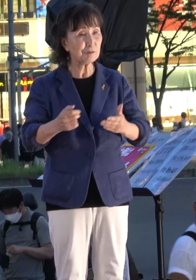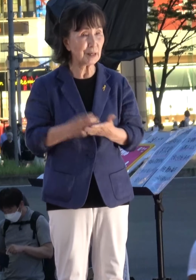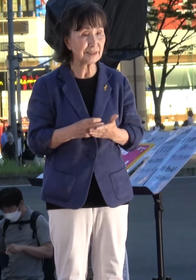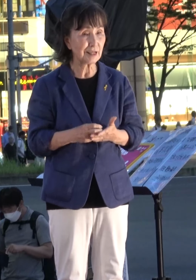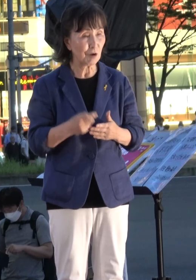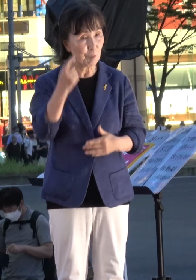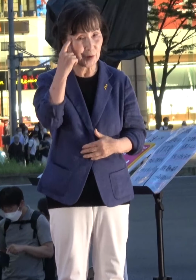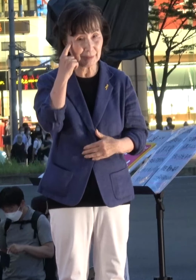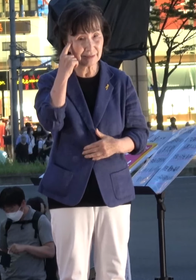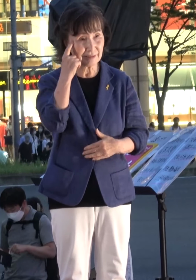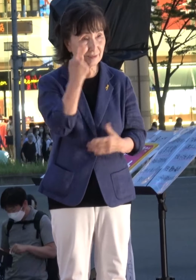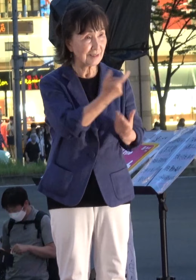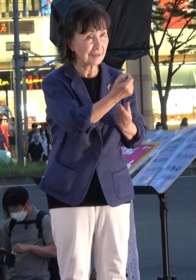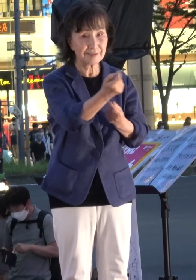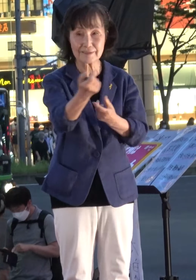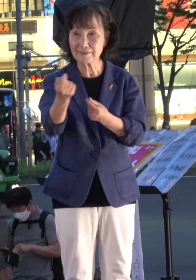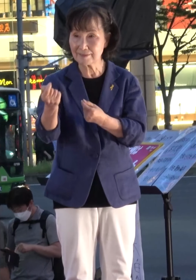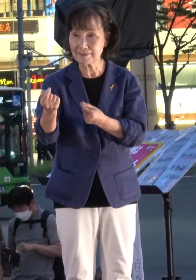か？